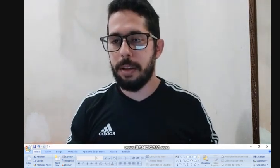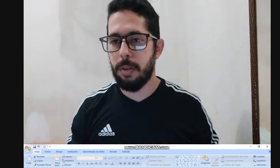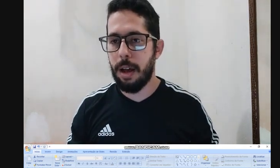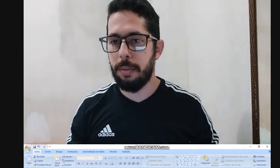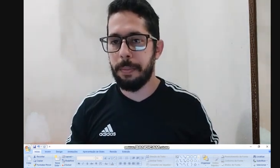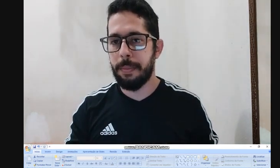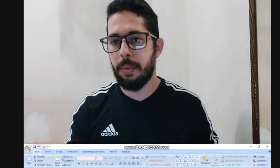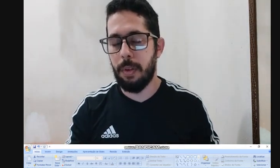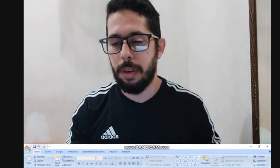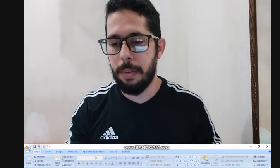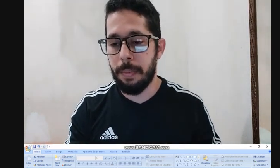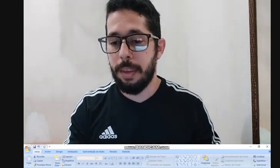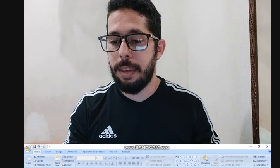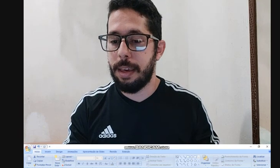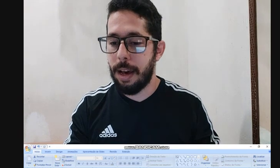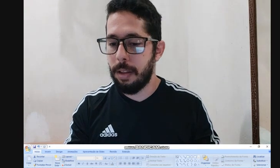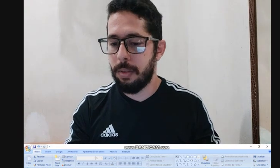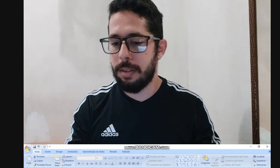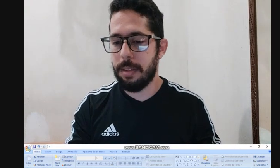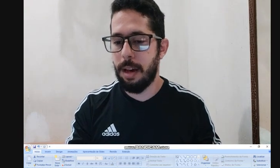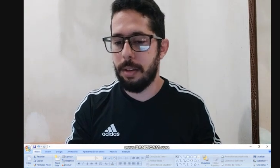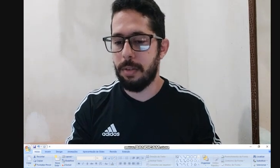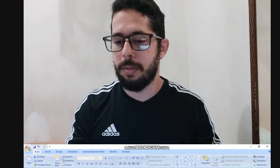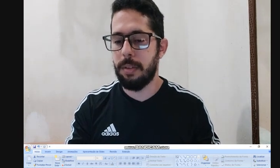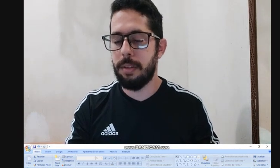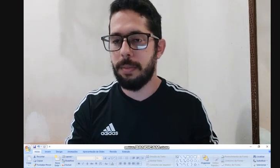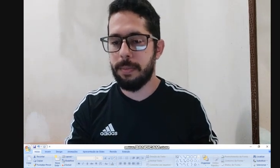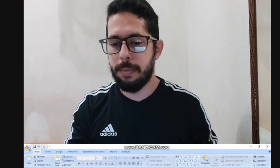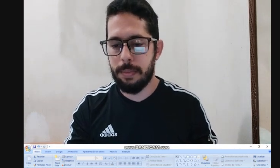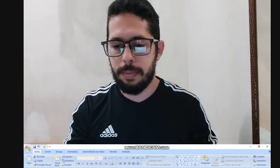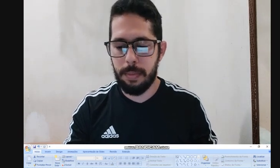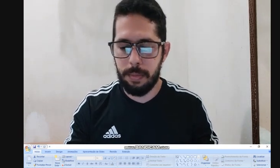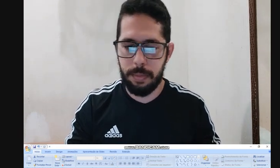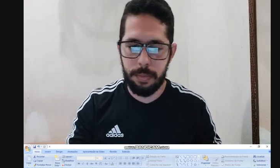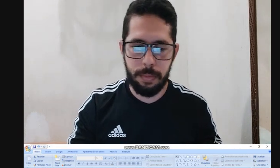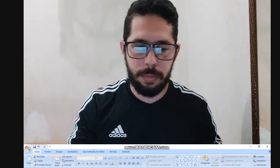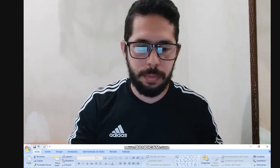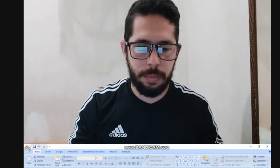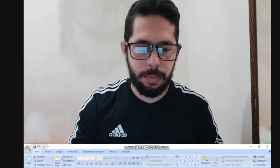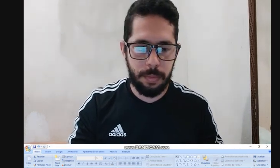ter o resultado, ok? Em cada um desses casos.